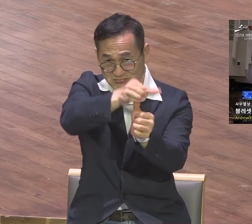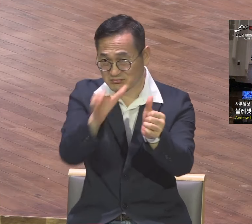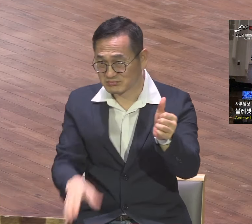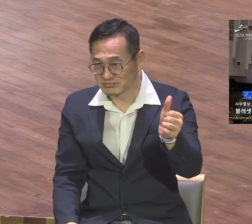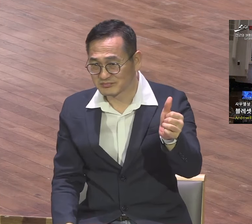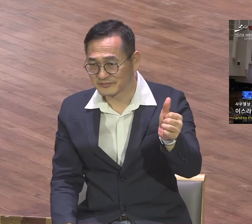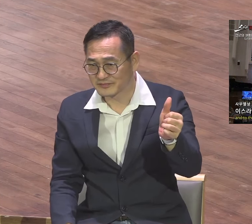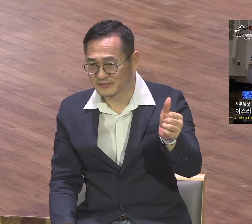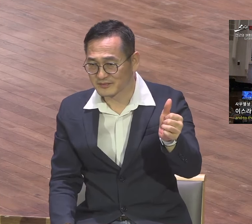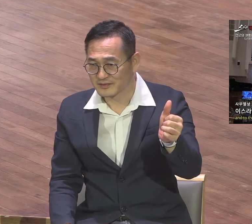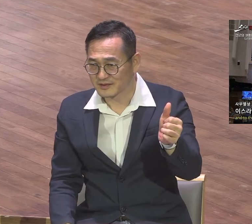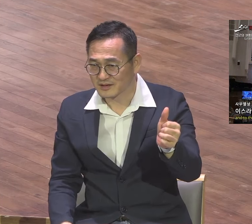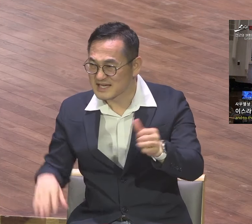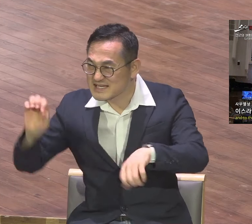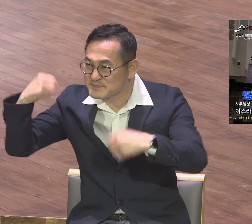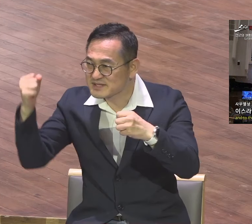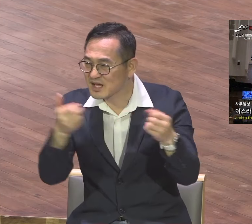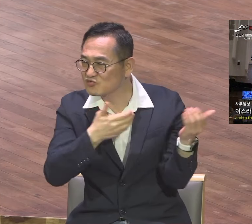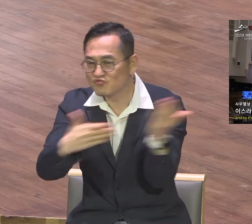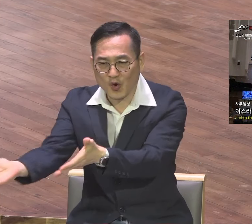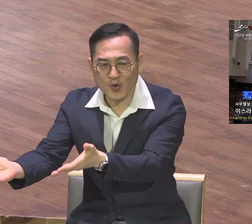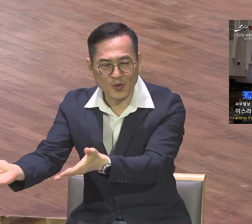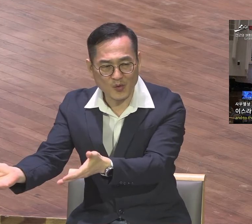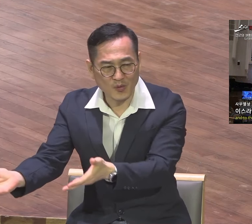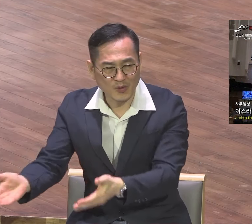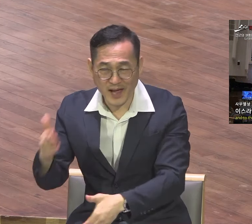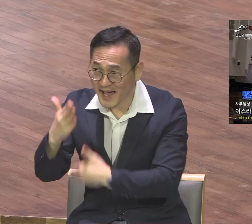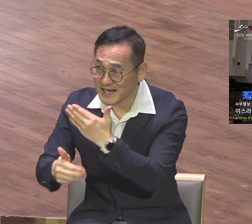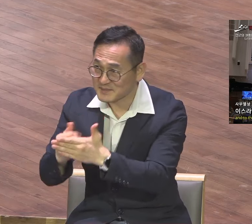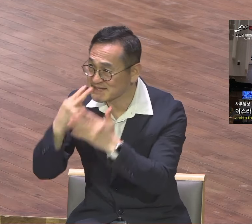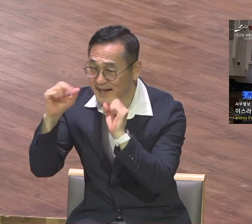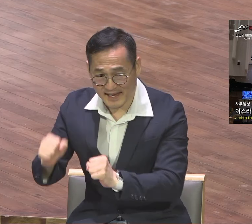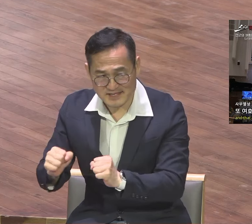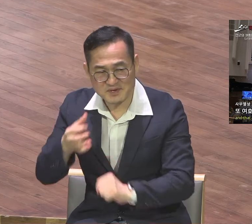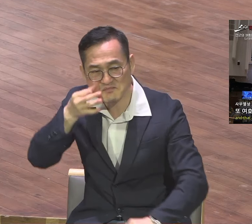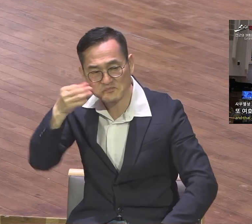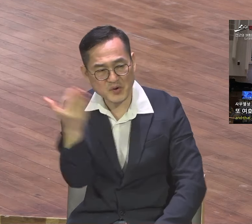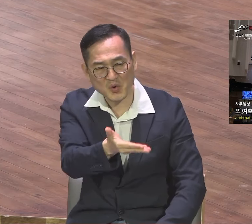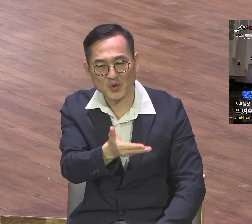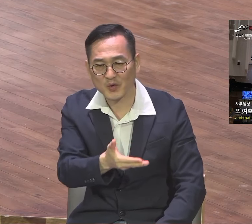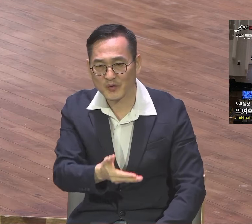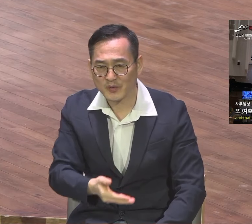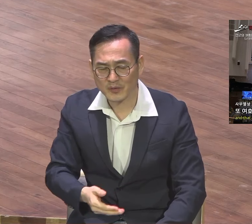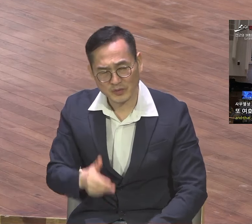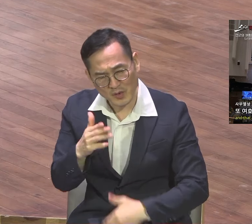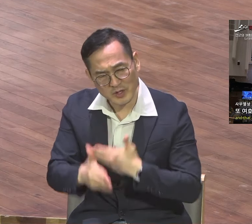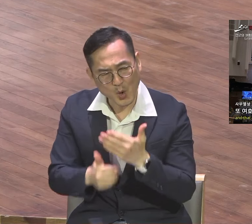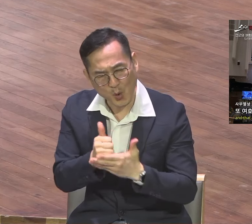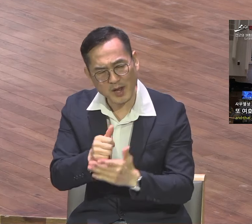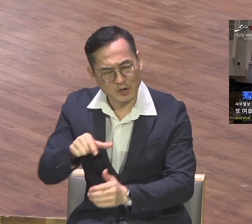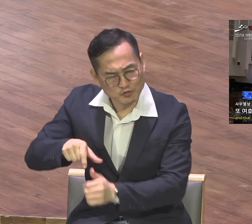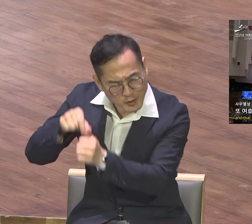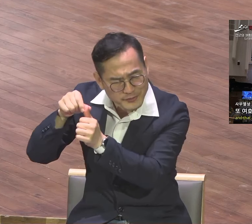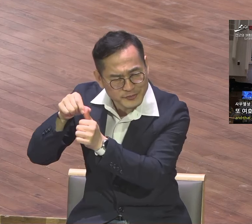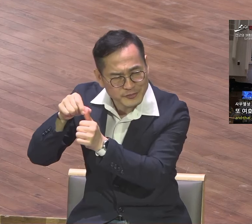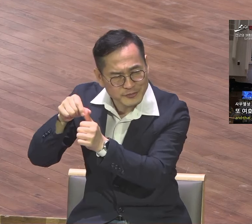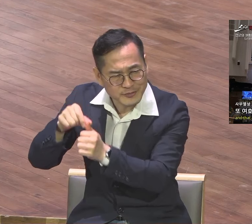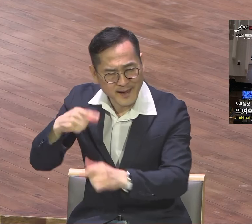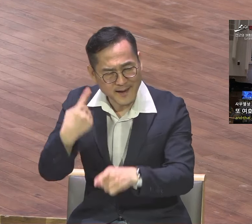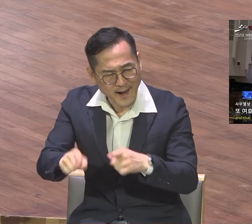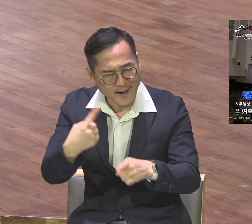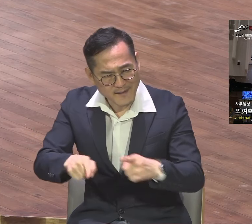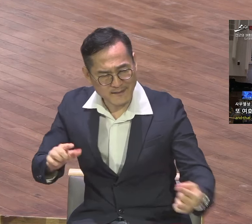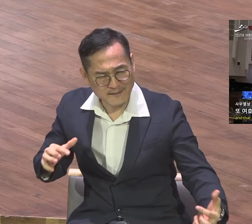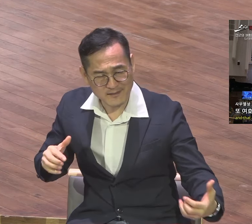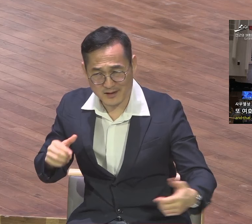주어 온 땅으로 이스라엘의 하나님이 계신 줄을 알게 하겠고 또 여호와의 구원하심이 칼과